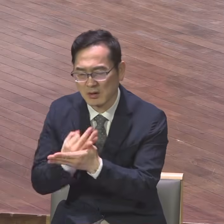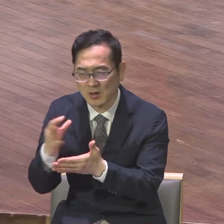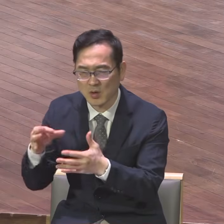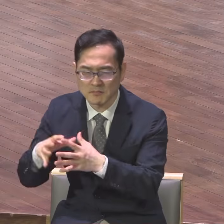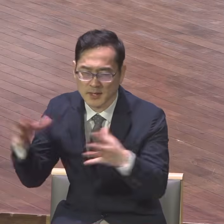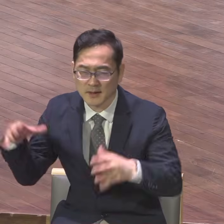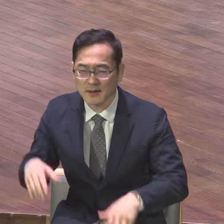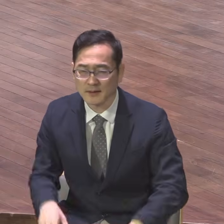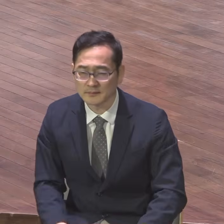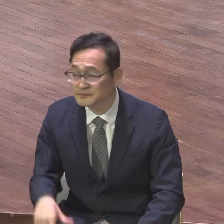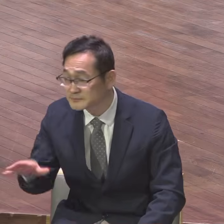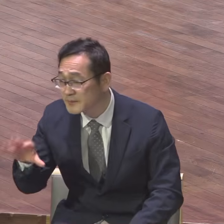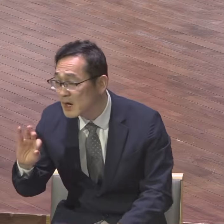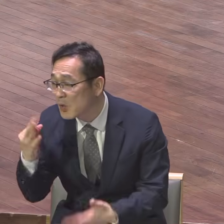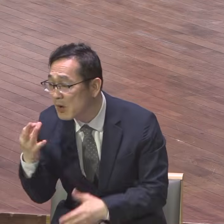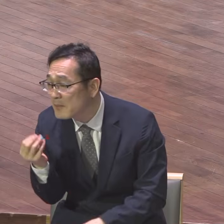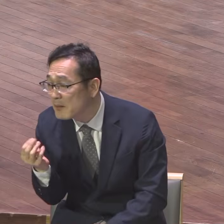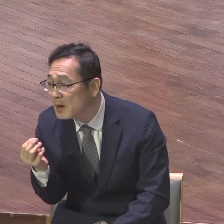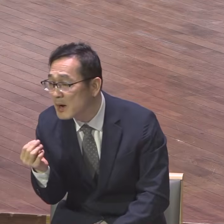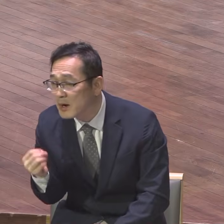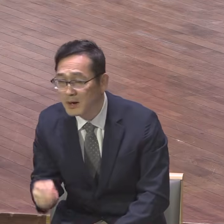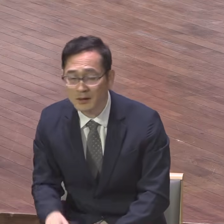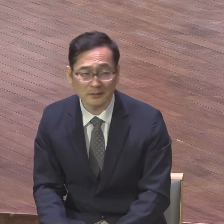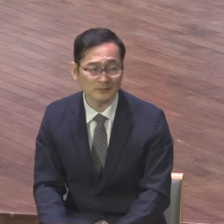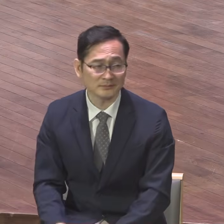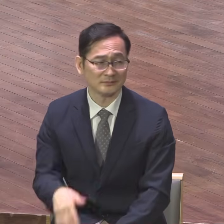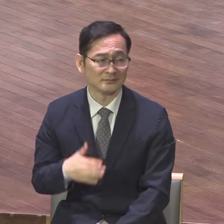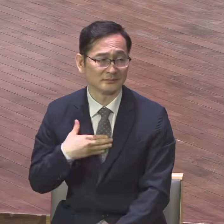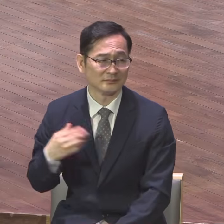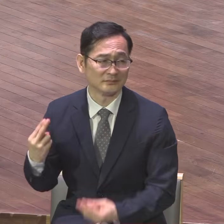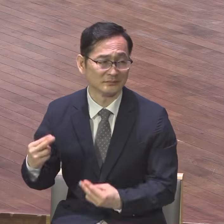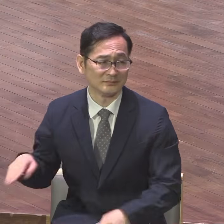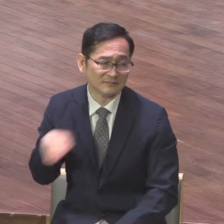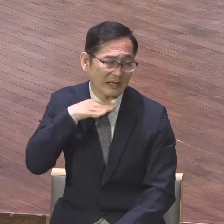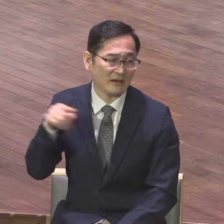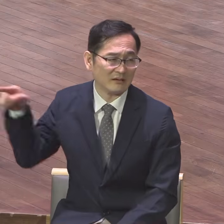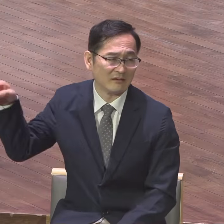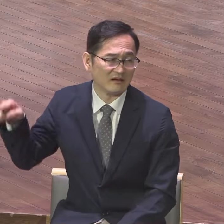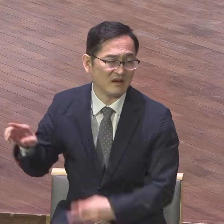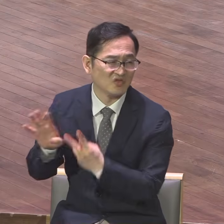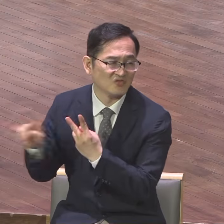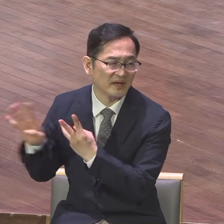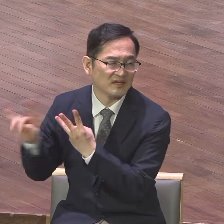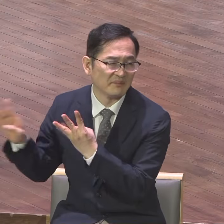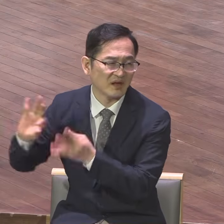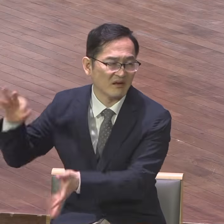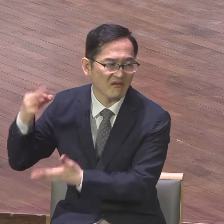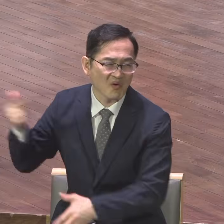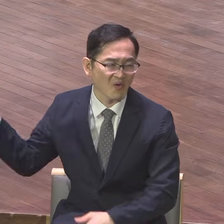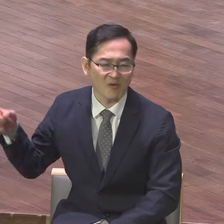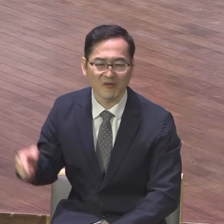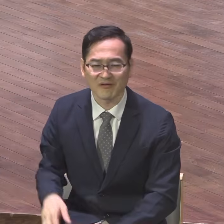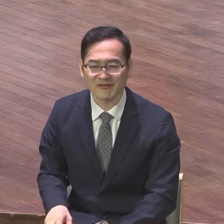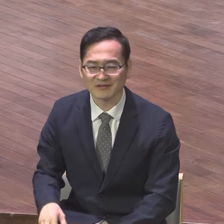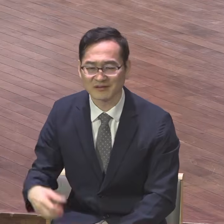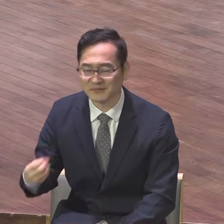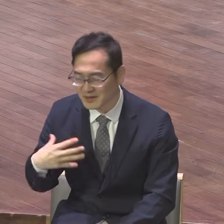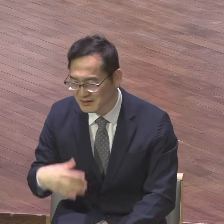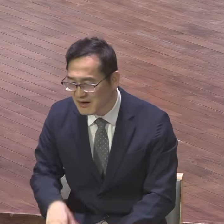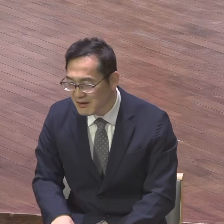그 물어봤어요. 월급 얼마 받더라? 자기보다 몇 배나 더 받네. 어마어마하게 잘 산대요.